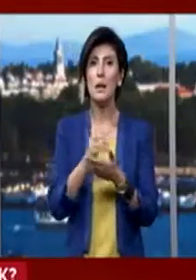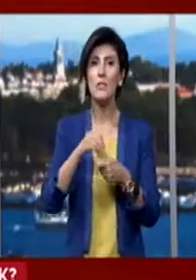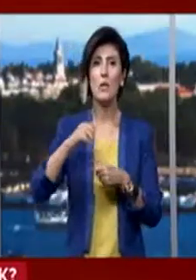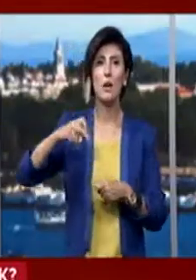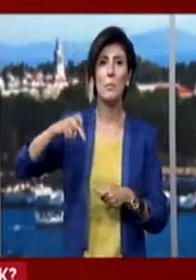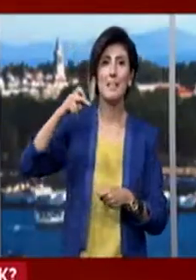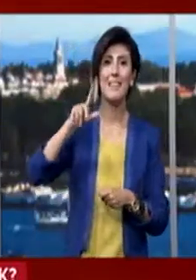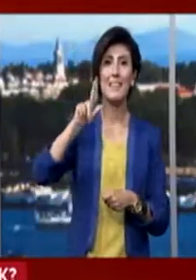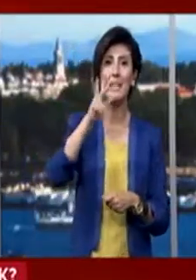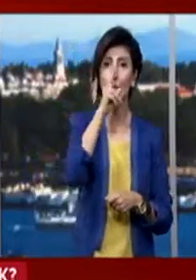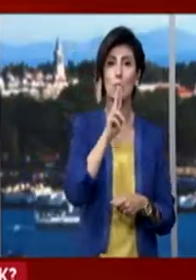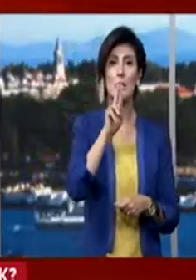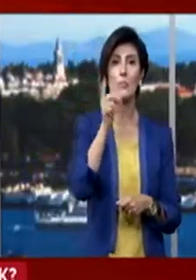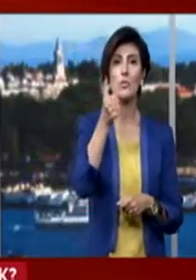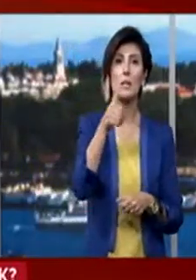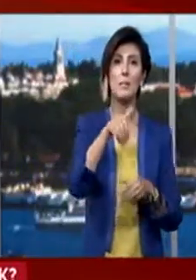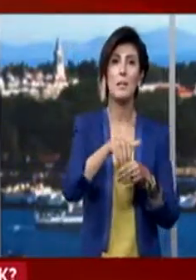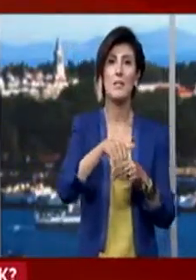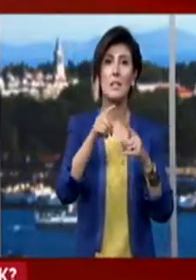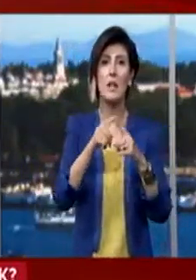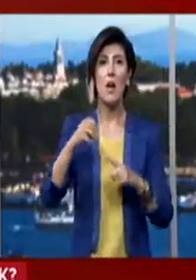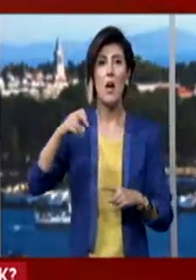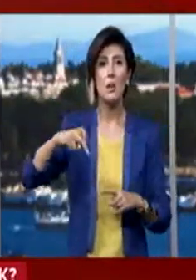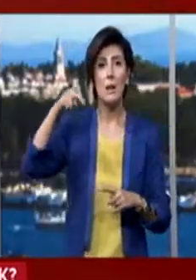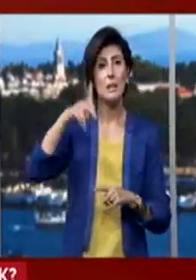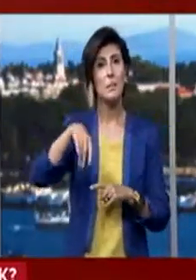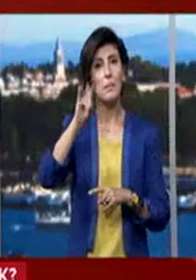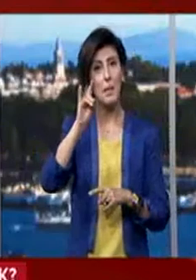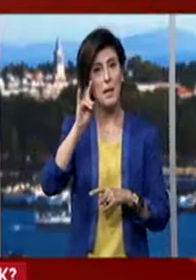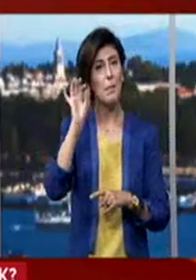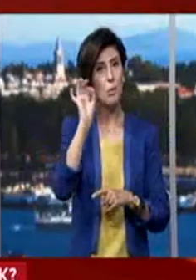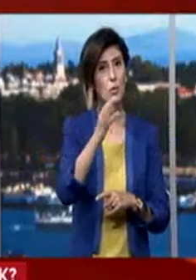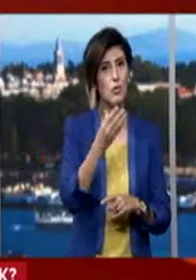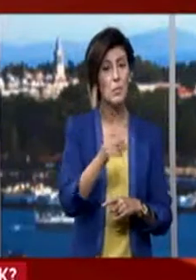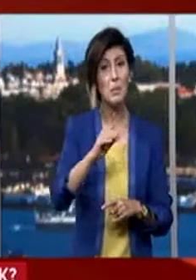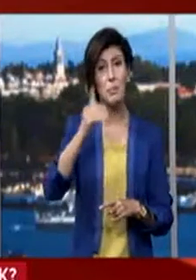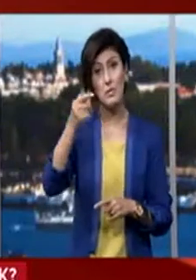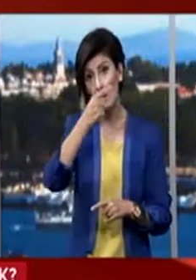gereken 276 milletvekili sayısına AK Parti MHP ile ulaşabilir. Bir başka